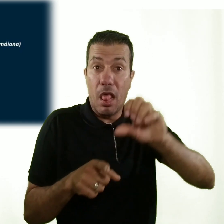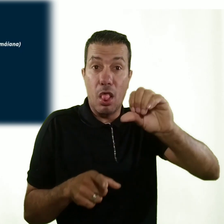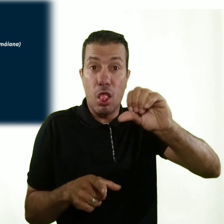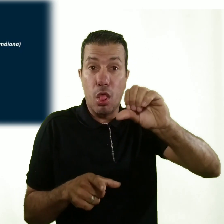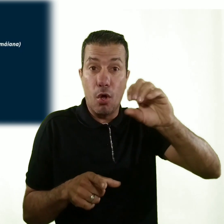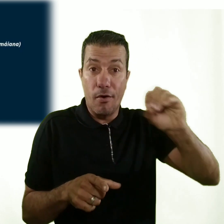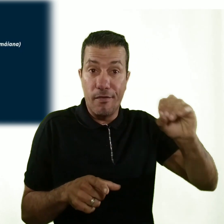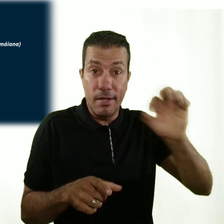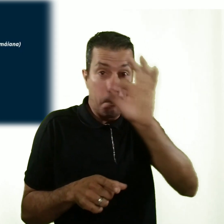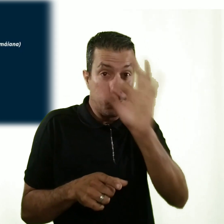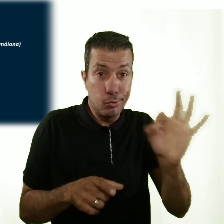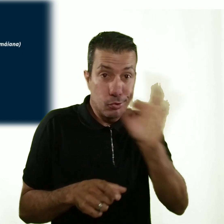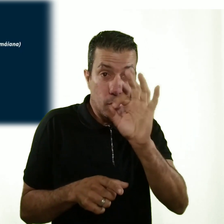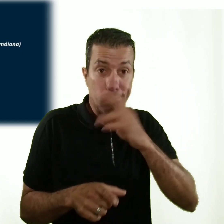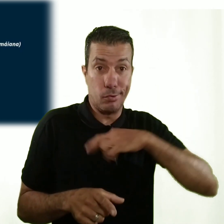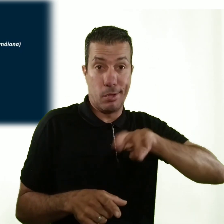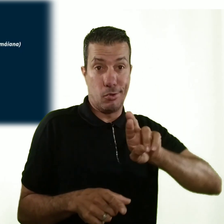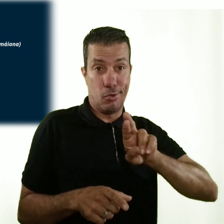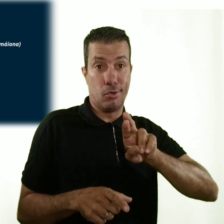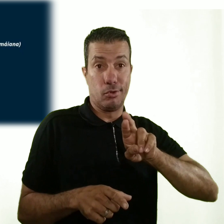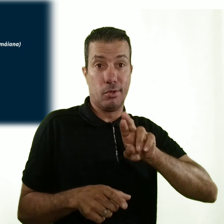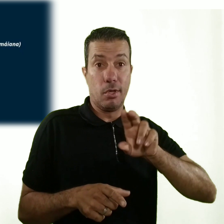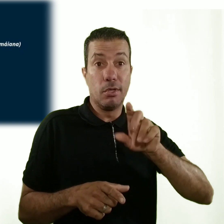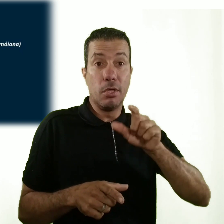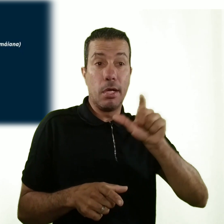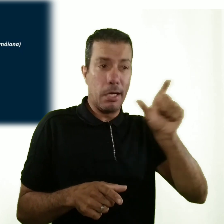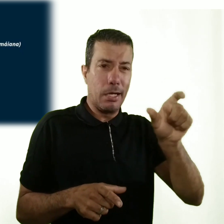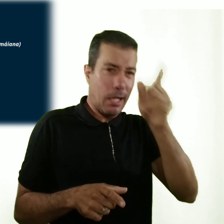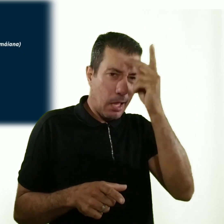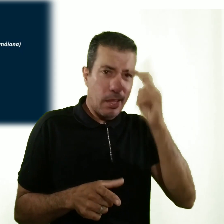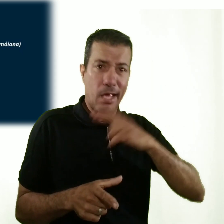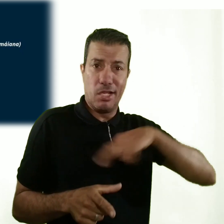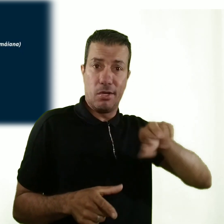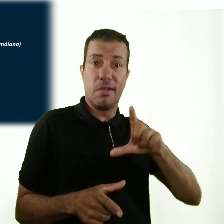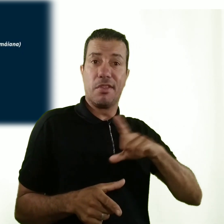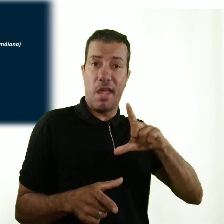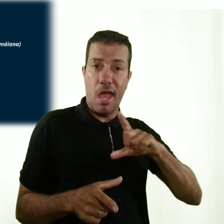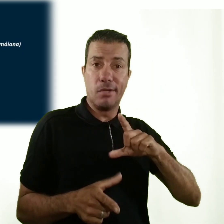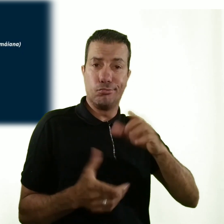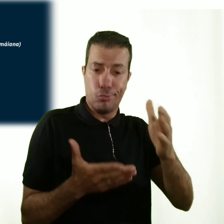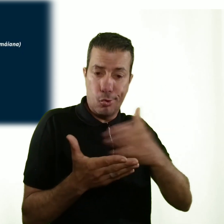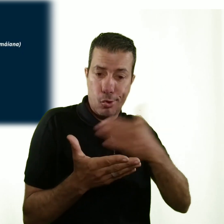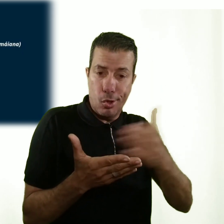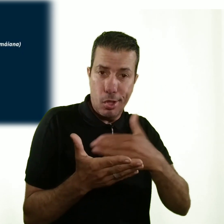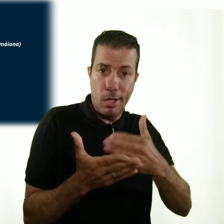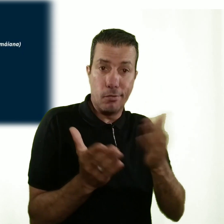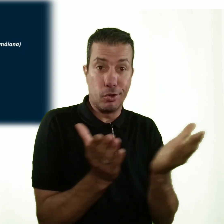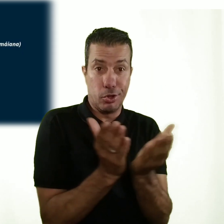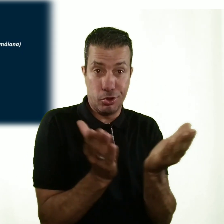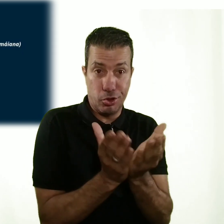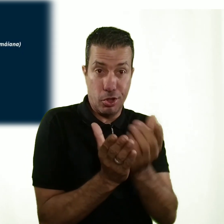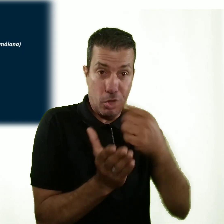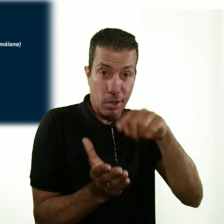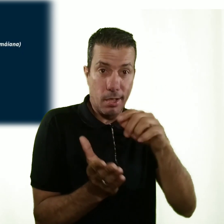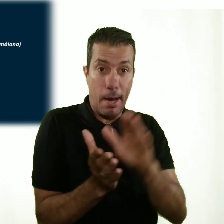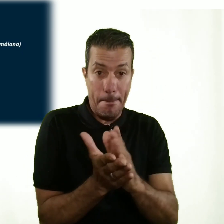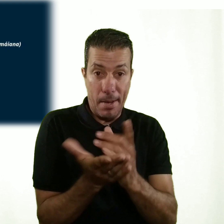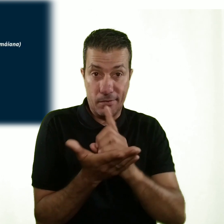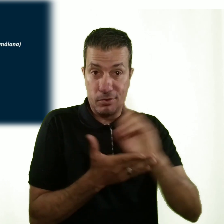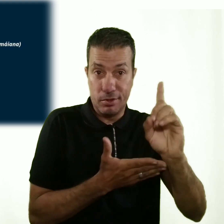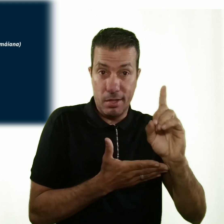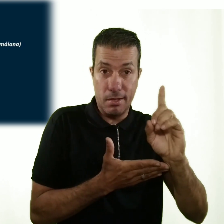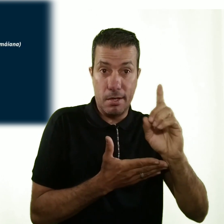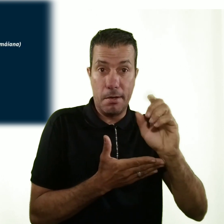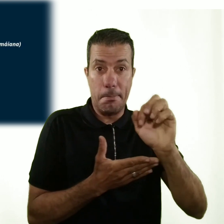religiosos de hoje. Cada uma tem um livro sagrado. O cristianismo tem a Bíblia, o brahmanismo tem o Mahabharata,